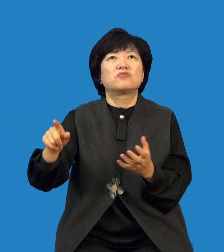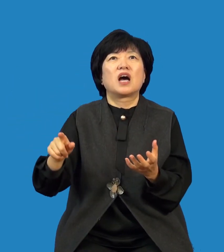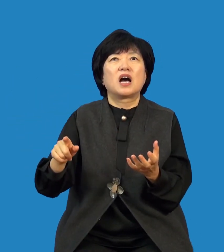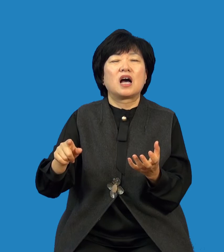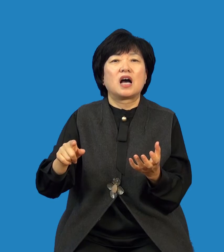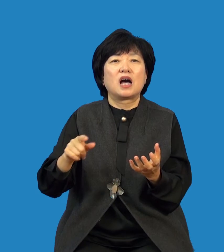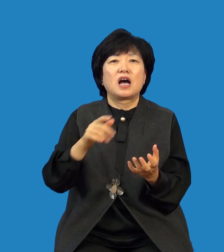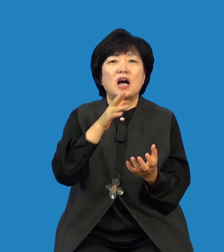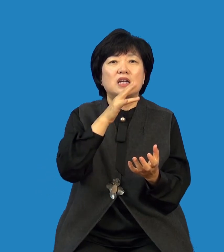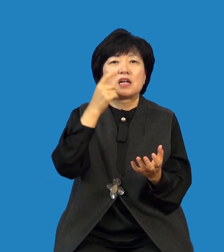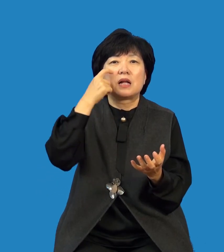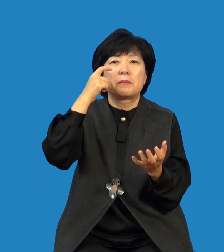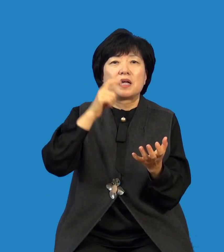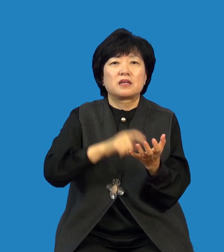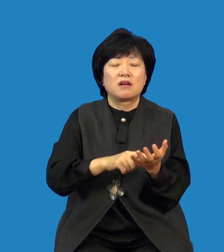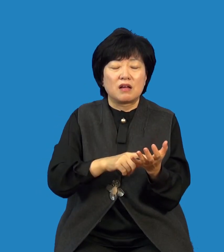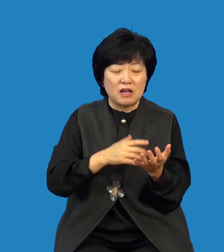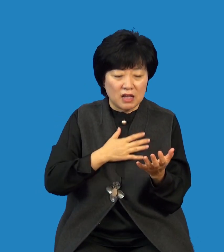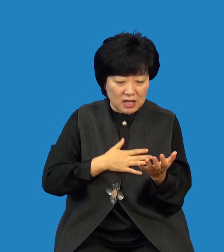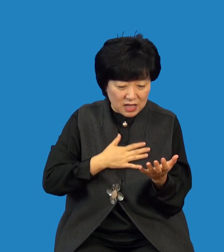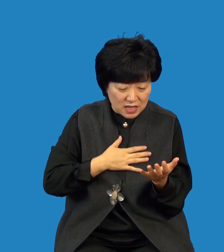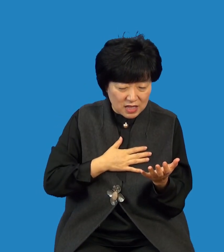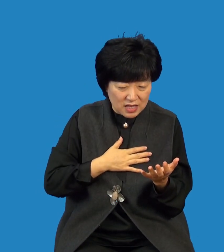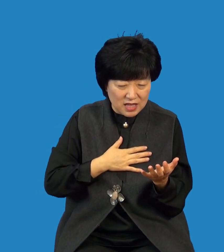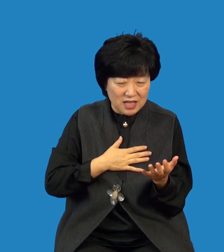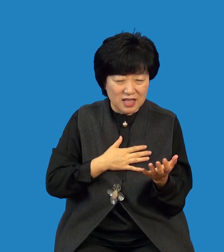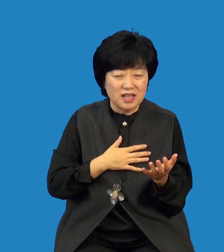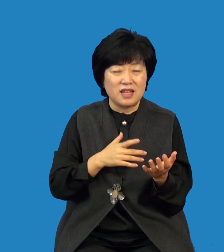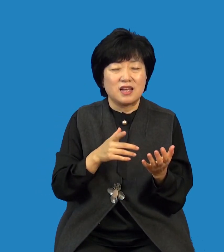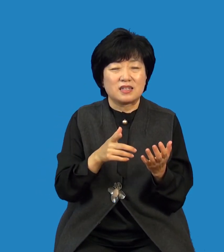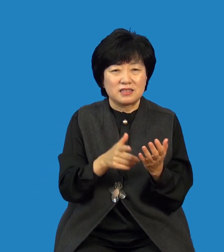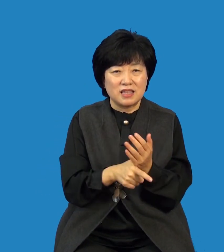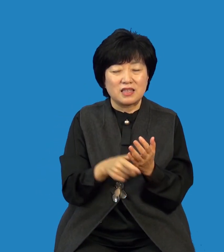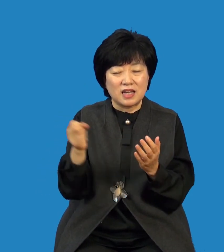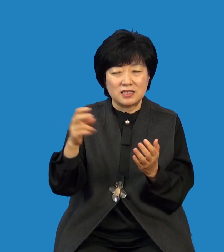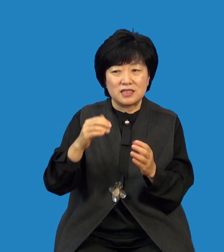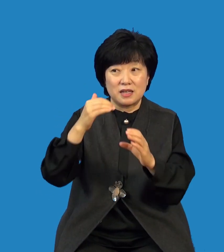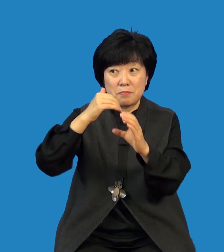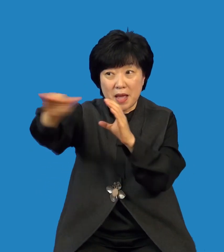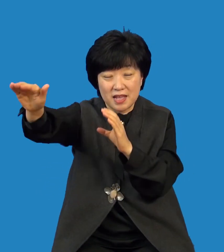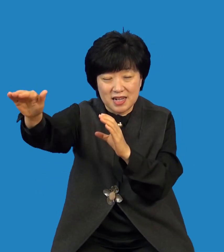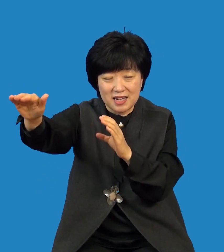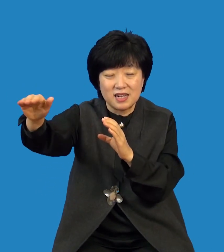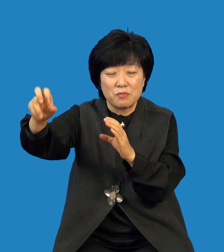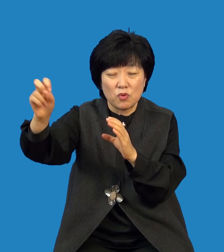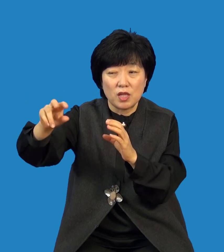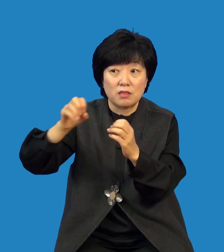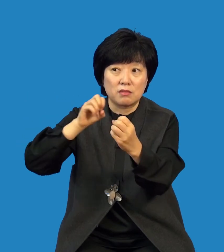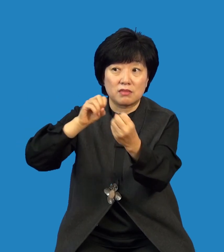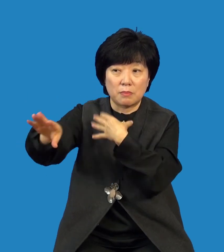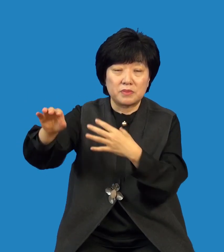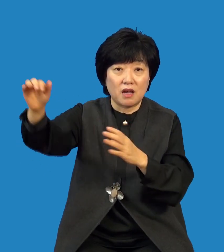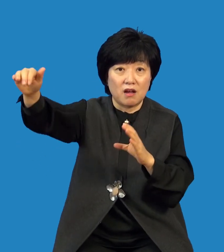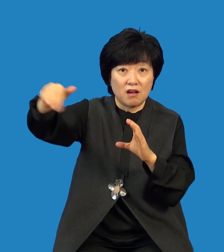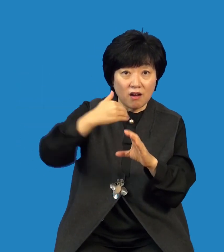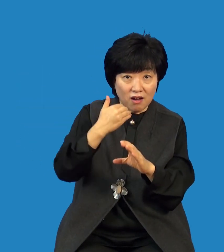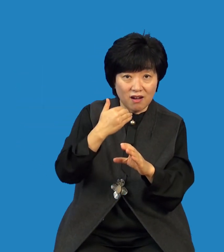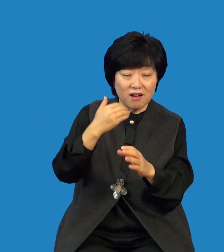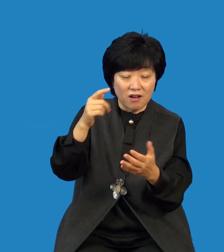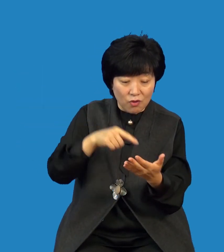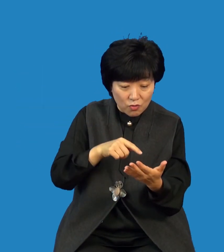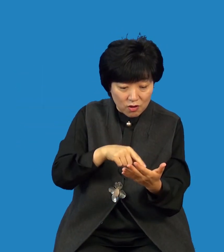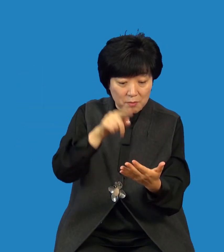이렇게. 근데 그 당시엔 PC도 아니었고 무슨 터미널 PC 비슷한 건데 그걸 켜고서 이메일 체크를 딱 했는데 그 교수한테 연락이 온